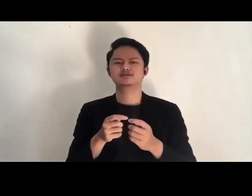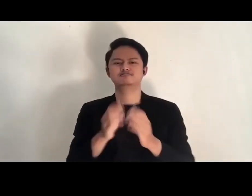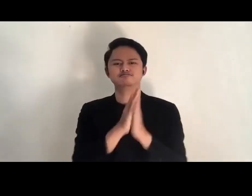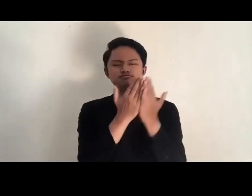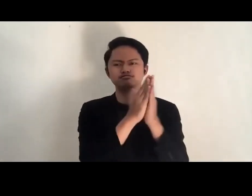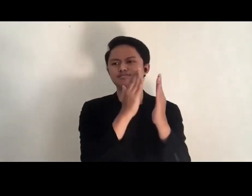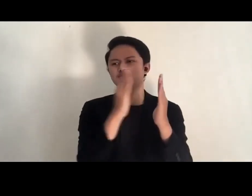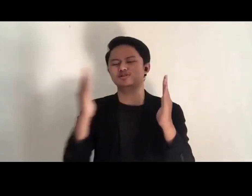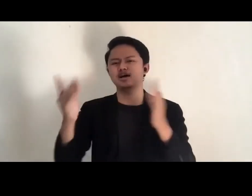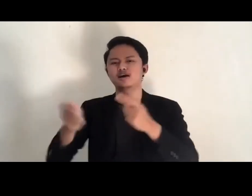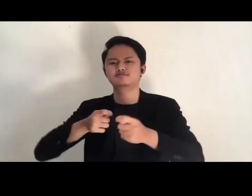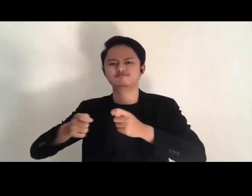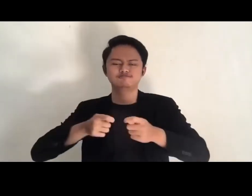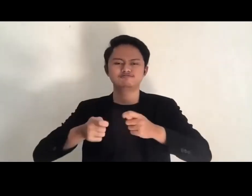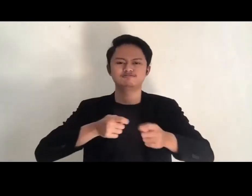yang